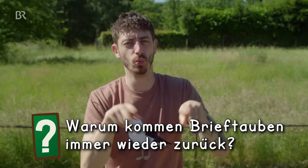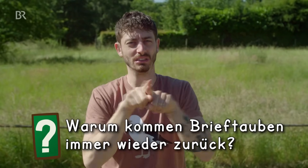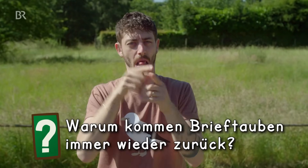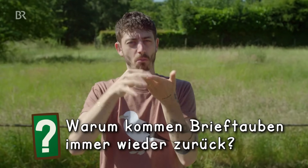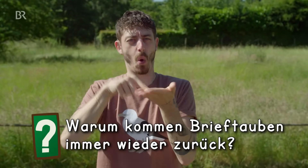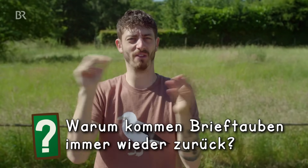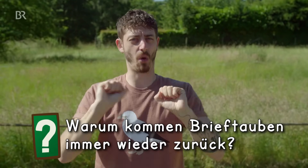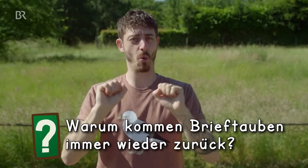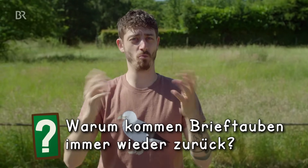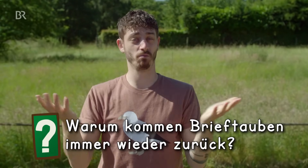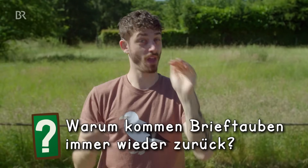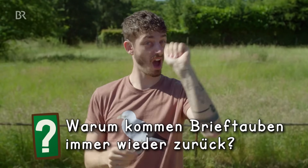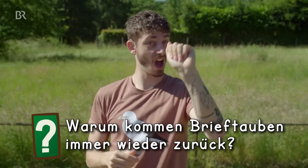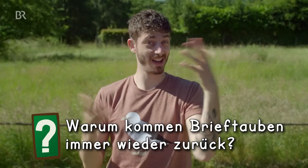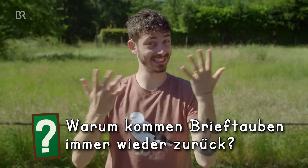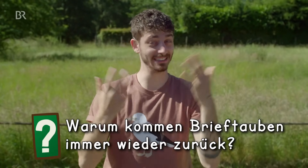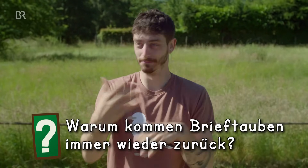immer wieder zurück? A.